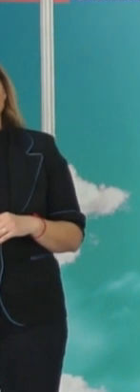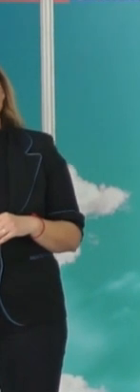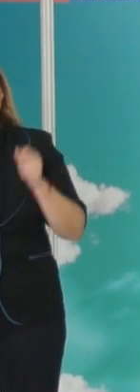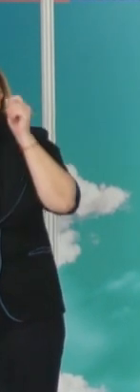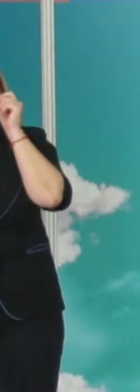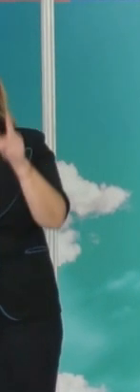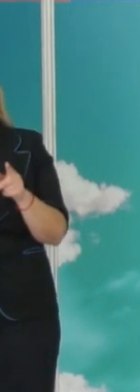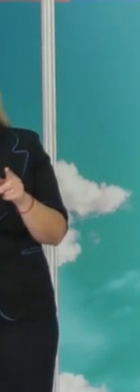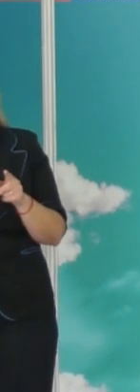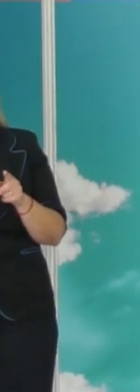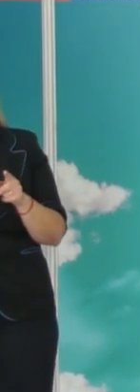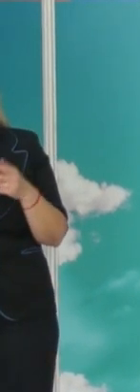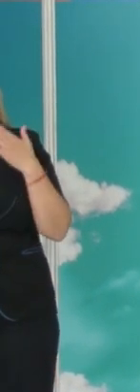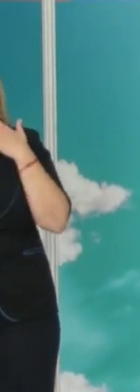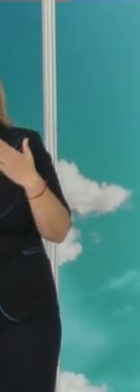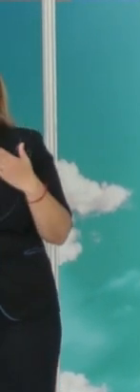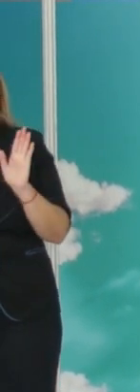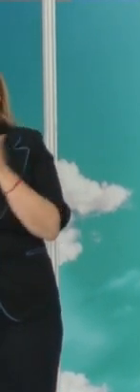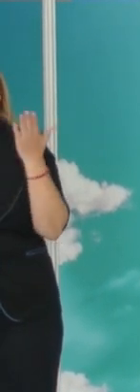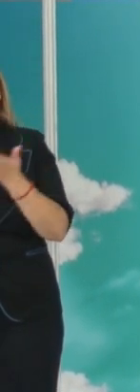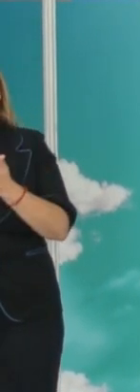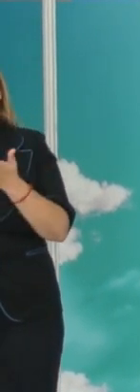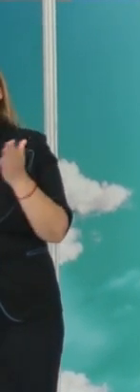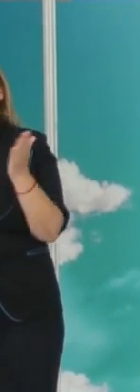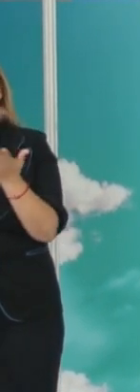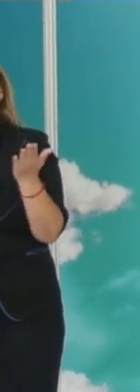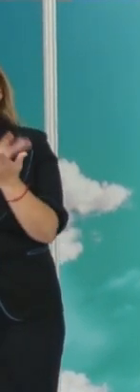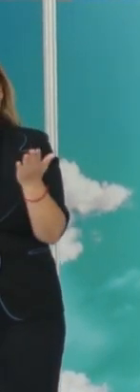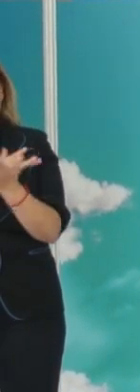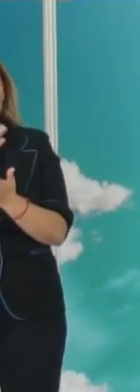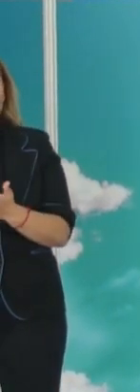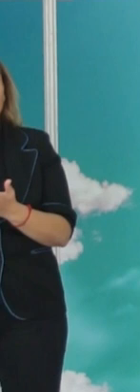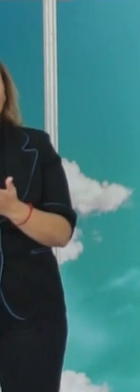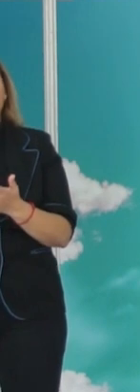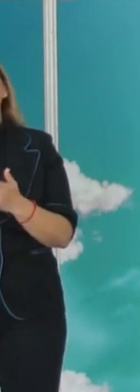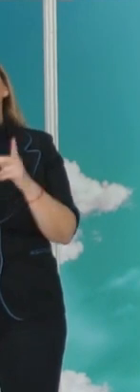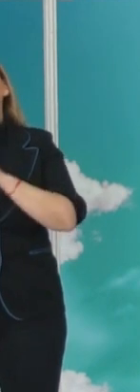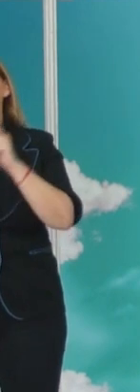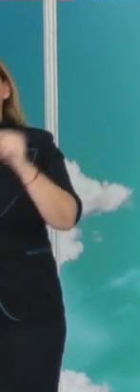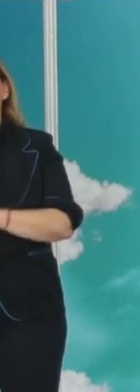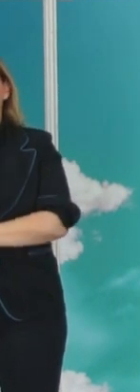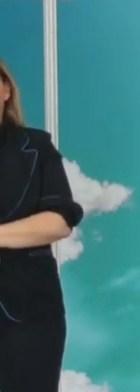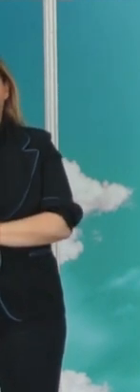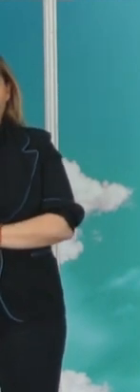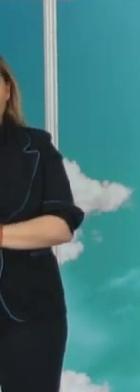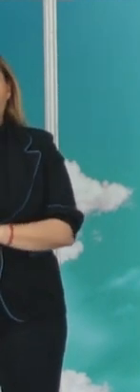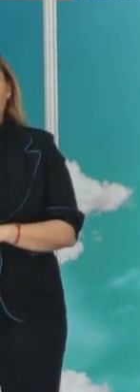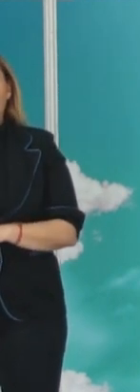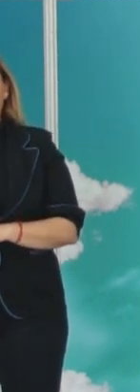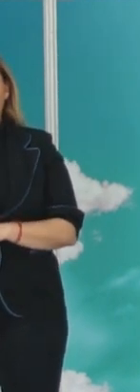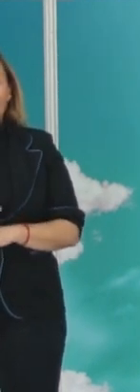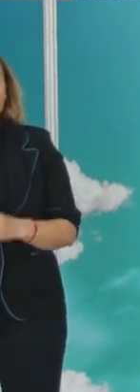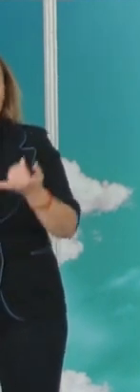descubierto una más a través de la revista Astrofísica. La mujer de Fritz Haber. Ah, sí. También era química,